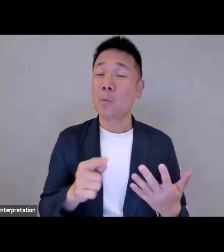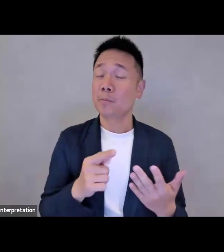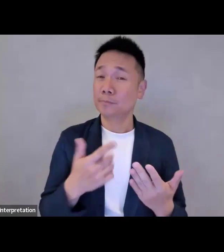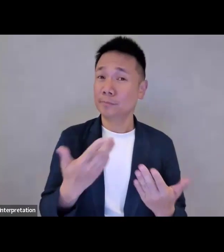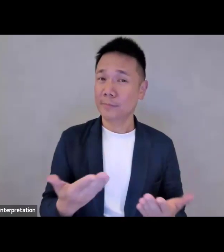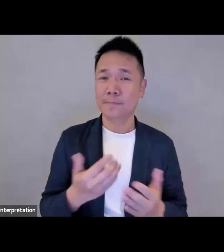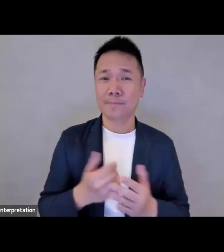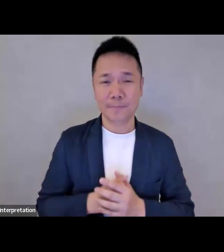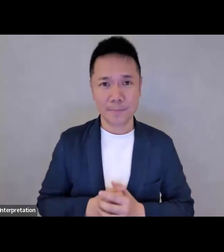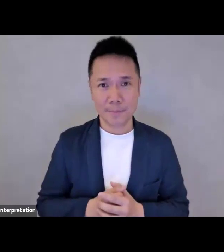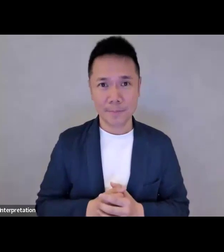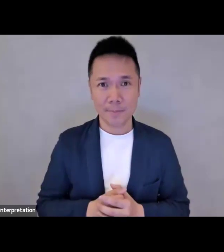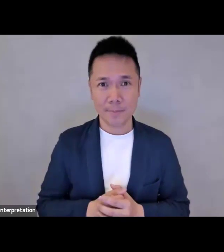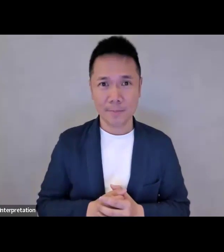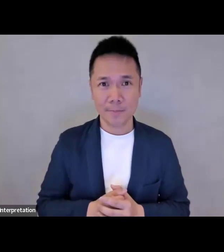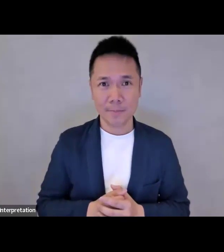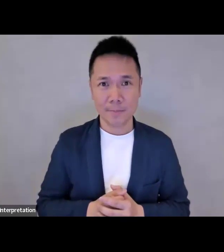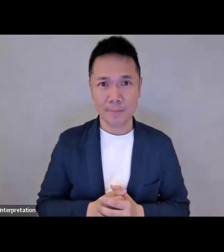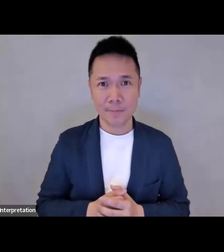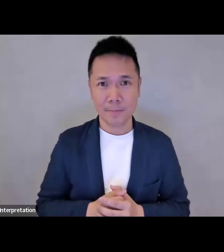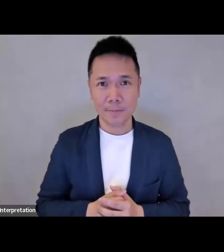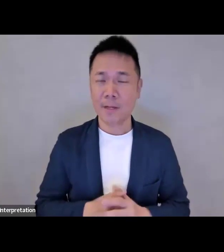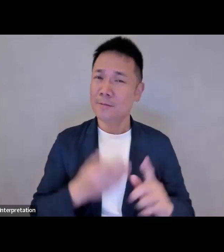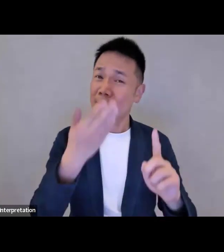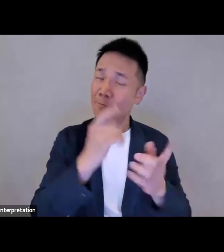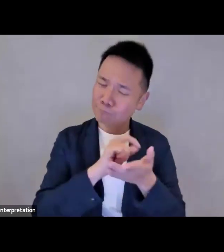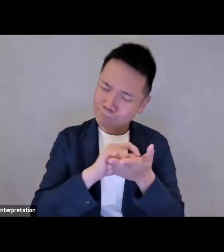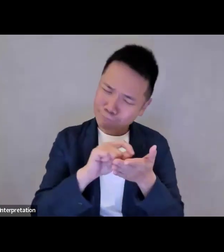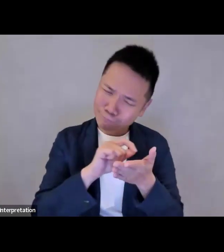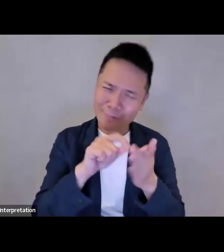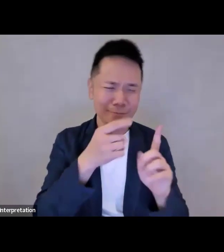祝Bhargavi 博士的生命，